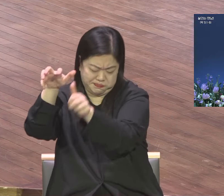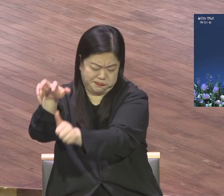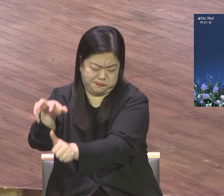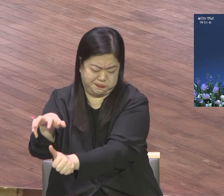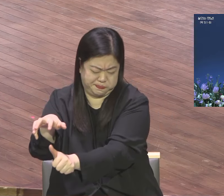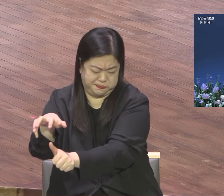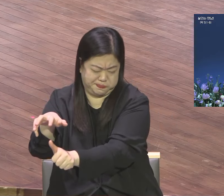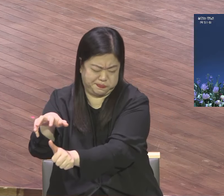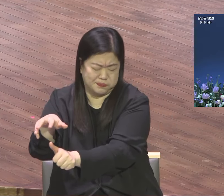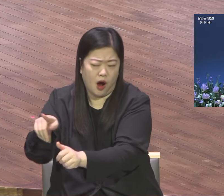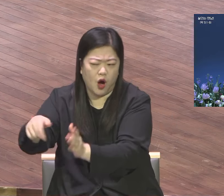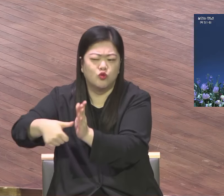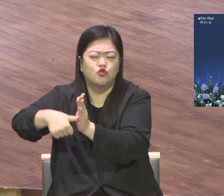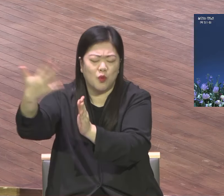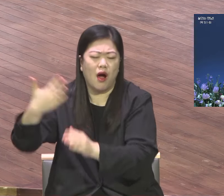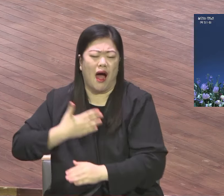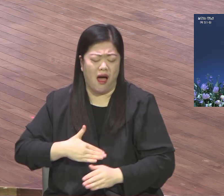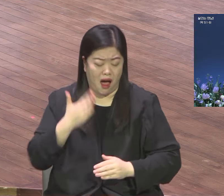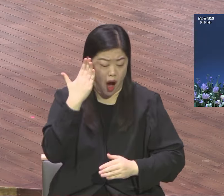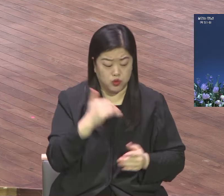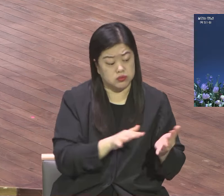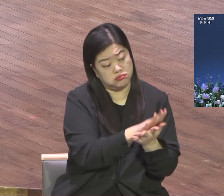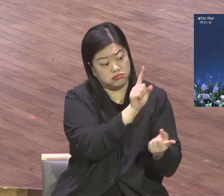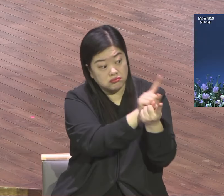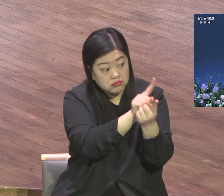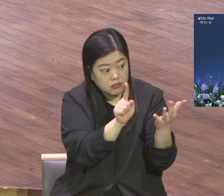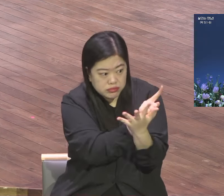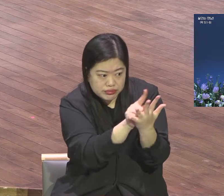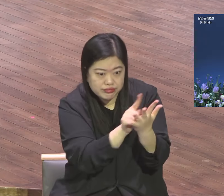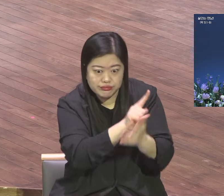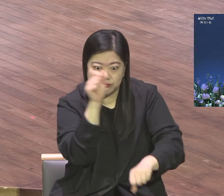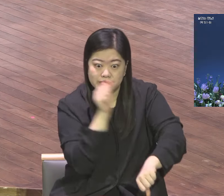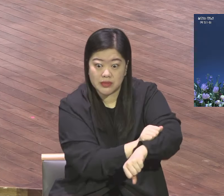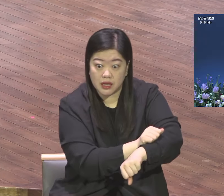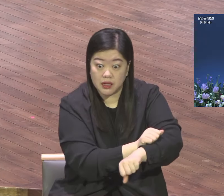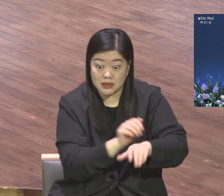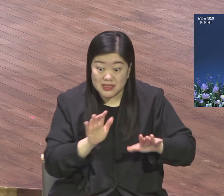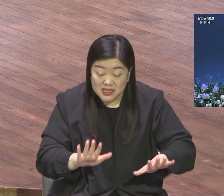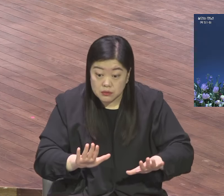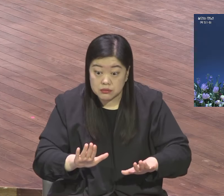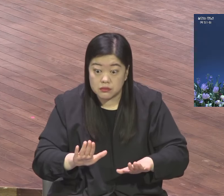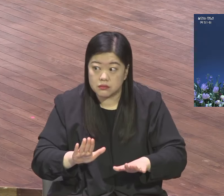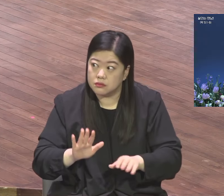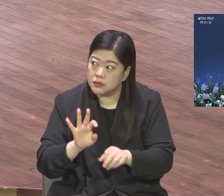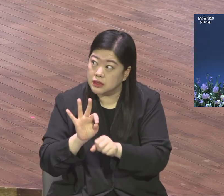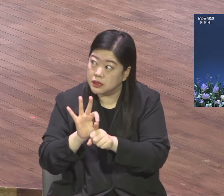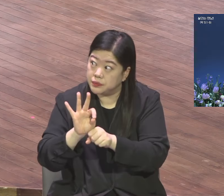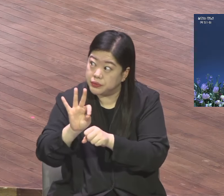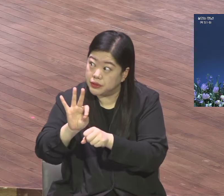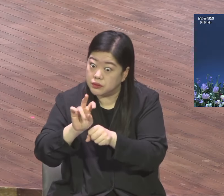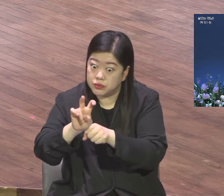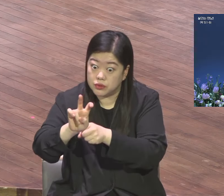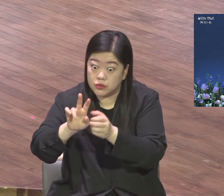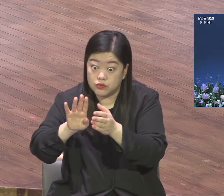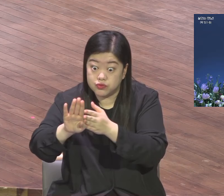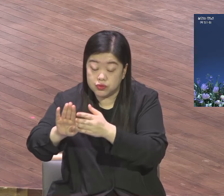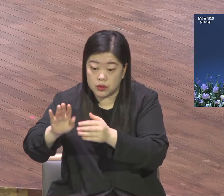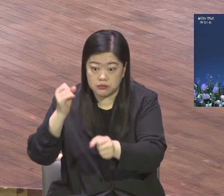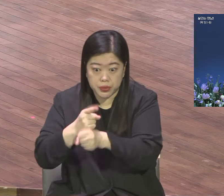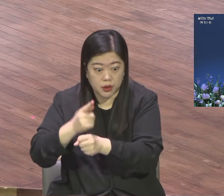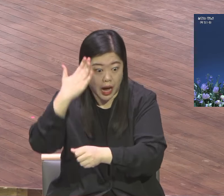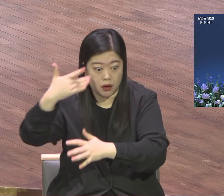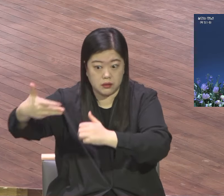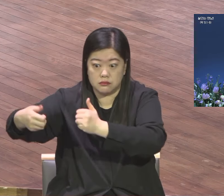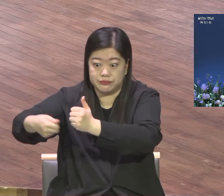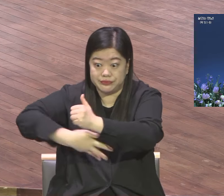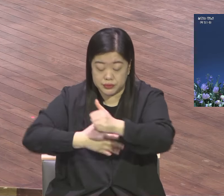외톨이, 사회생활을 적응하지 못하고 집에 틀어박혀 있는 사람.